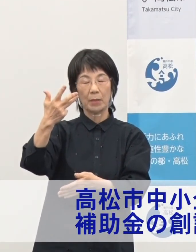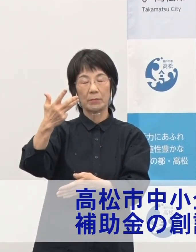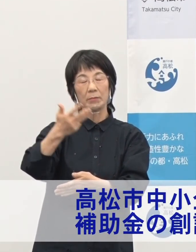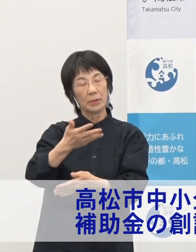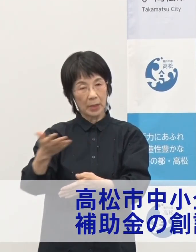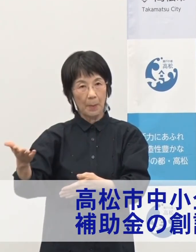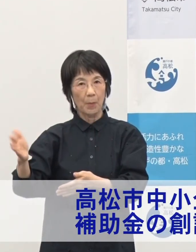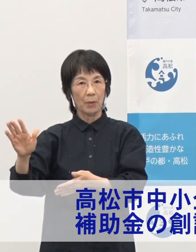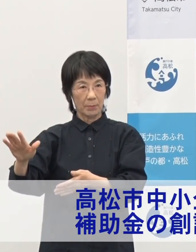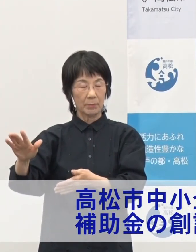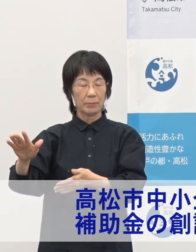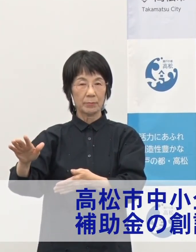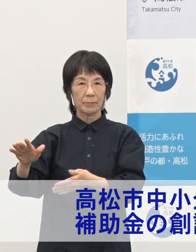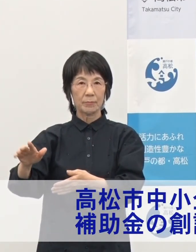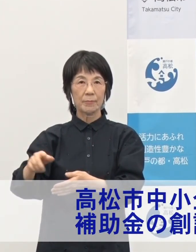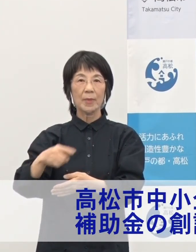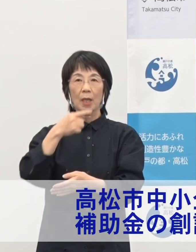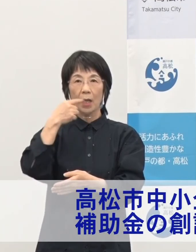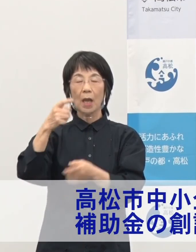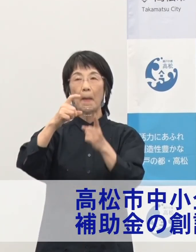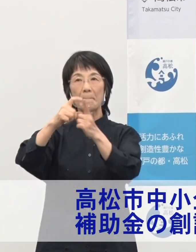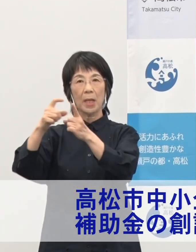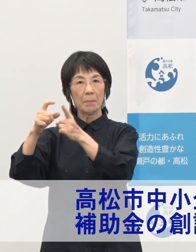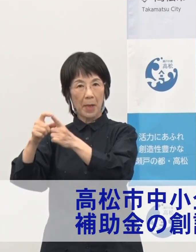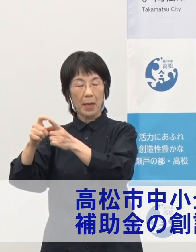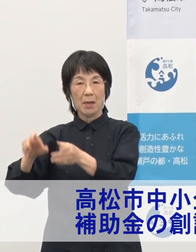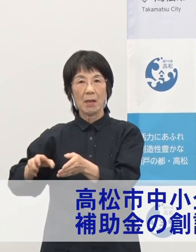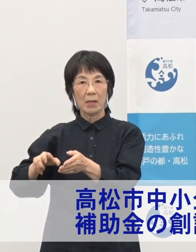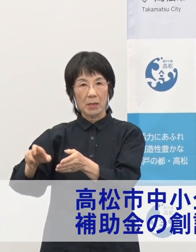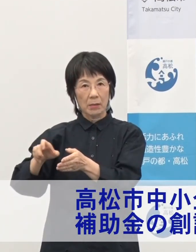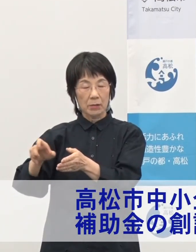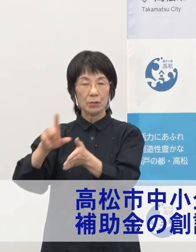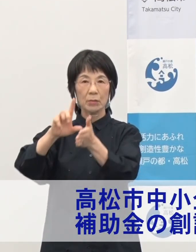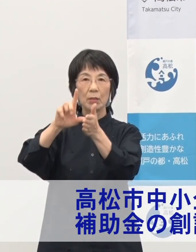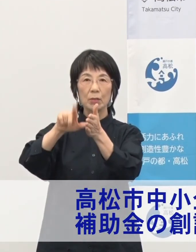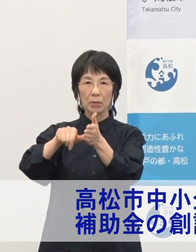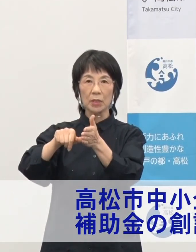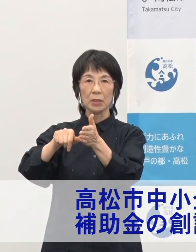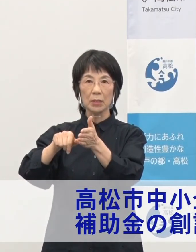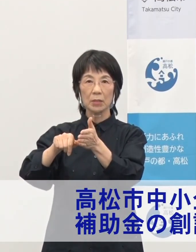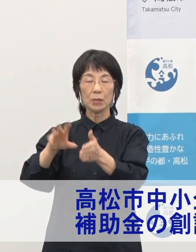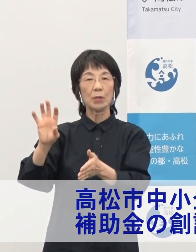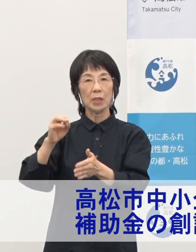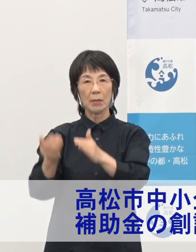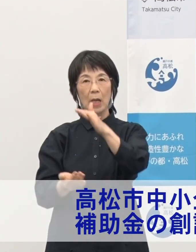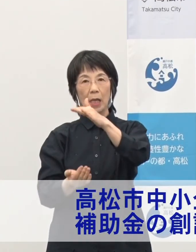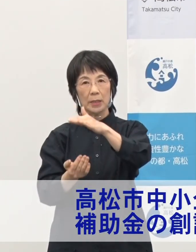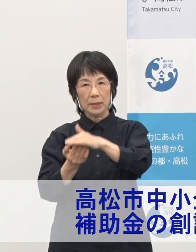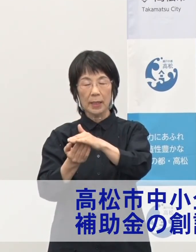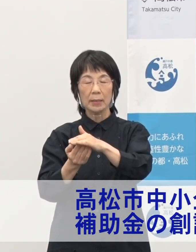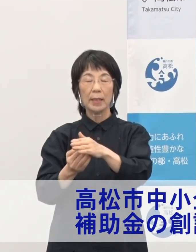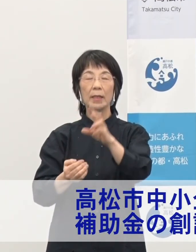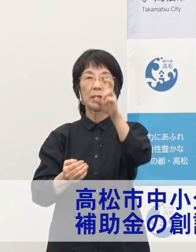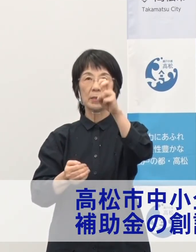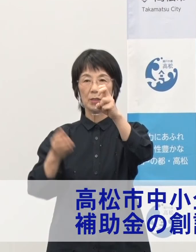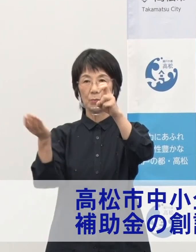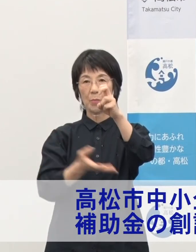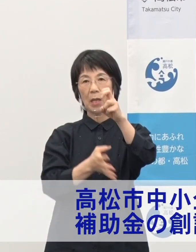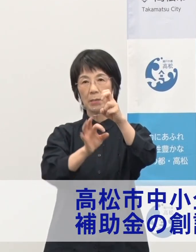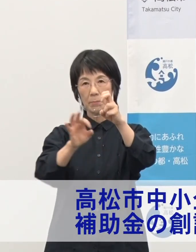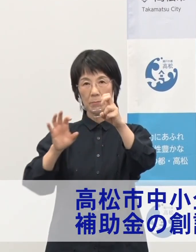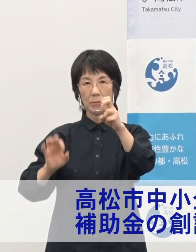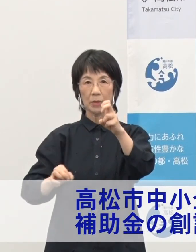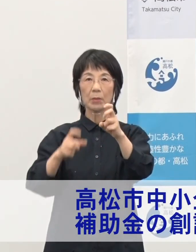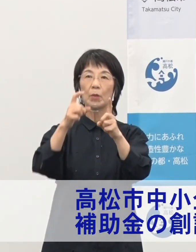におきましてぺーぺーによるキャッシュレス決済をした場合に決済中音楽の最大20%のポイントを扶養する